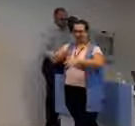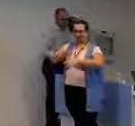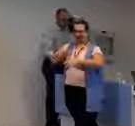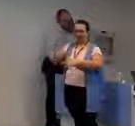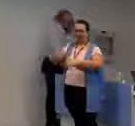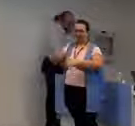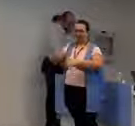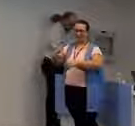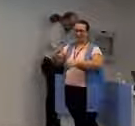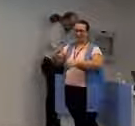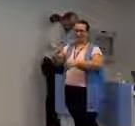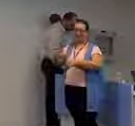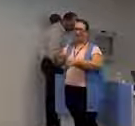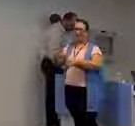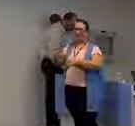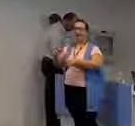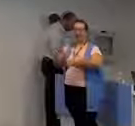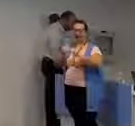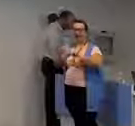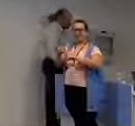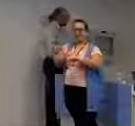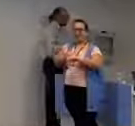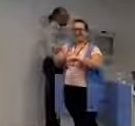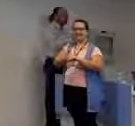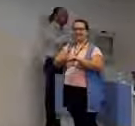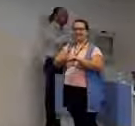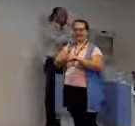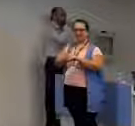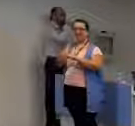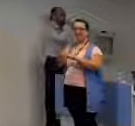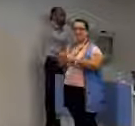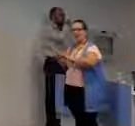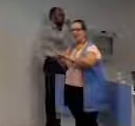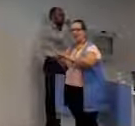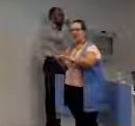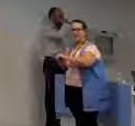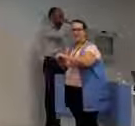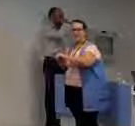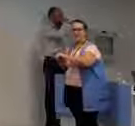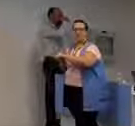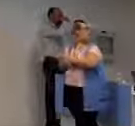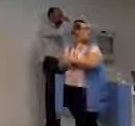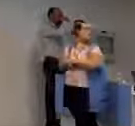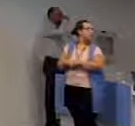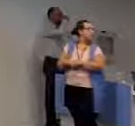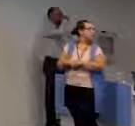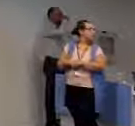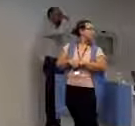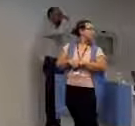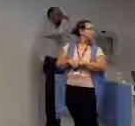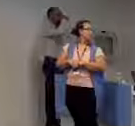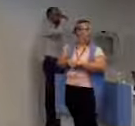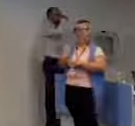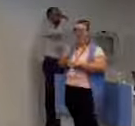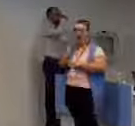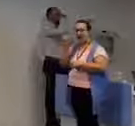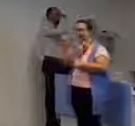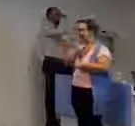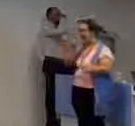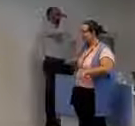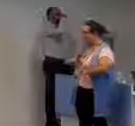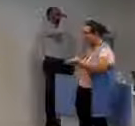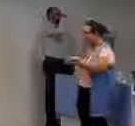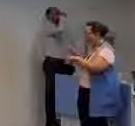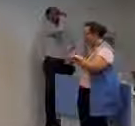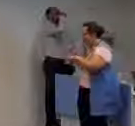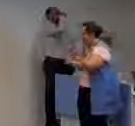lá. Então, eu preciso ajustar o design do produto. Então eu tenho que ter funções rápidas para eu poder ajustar o